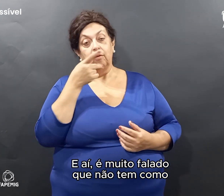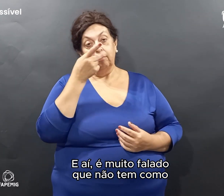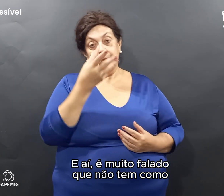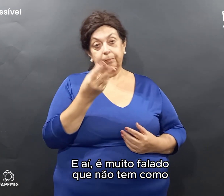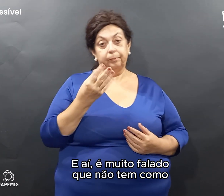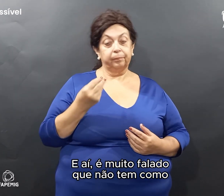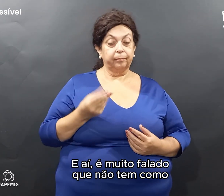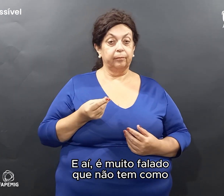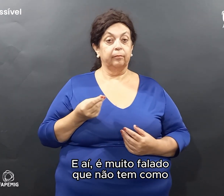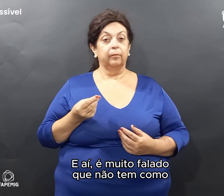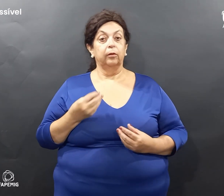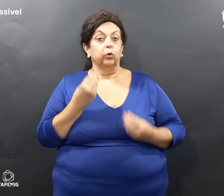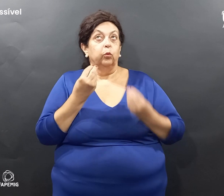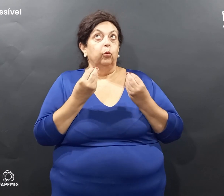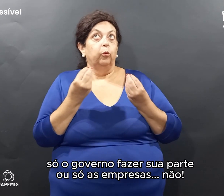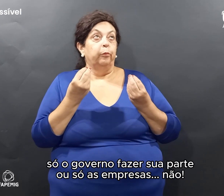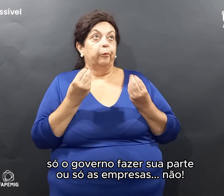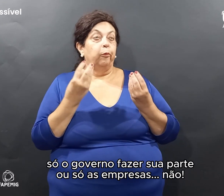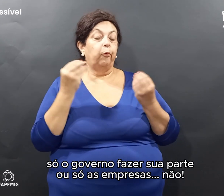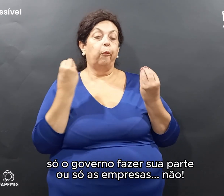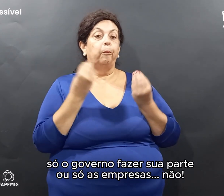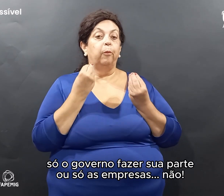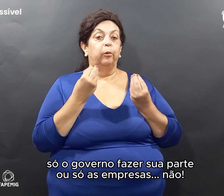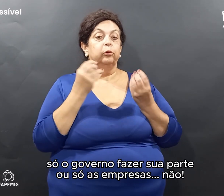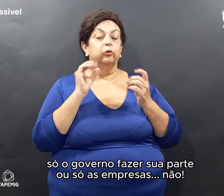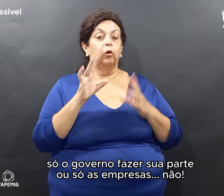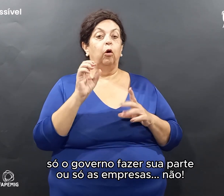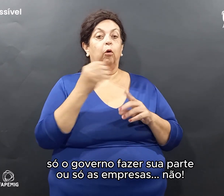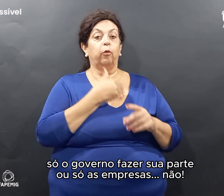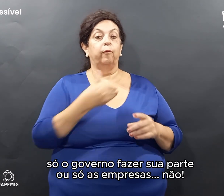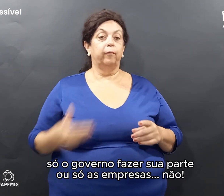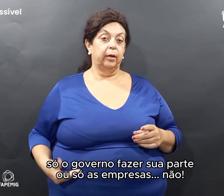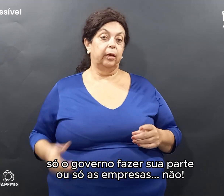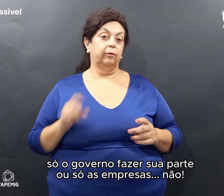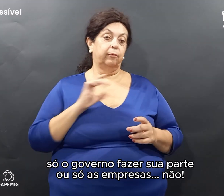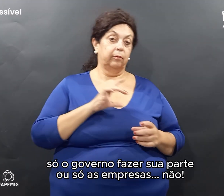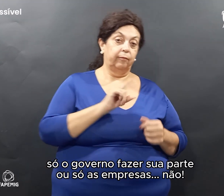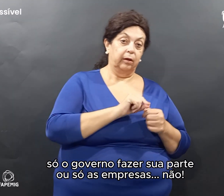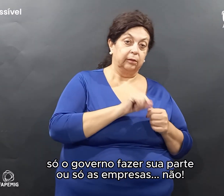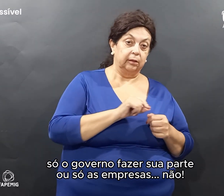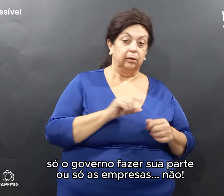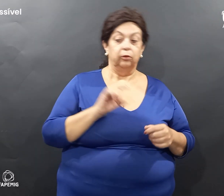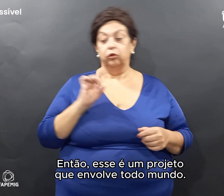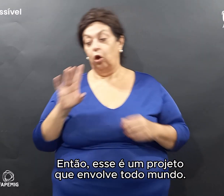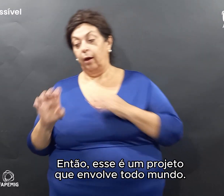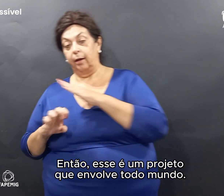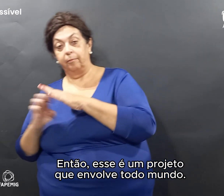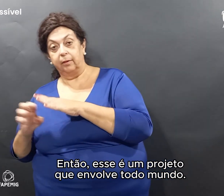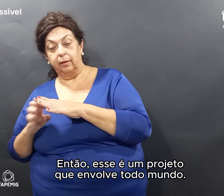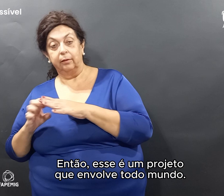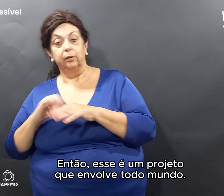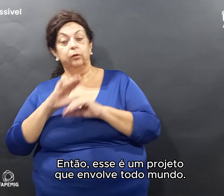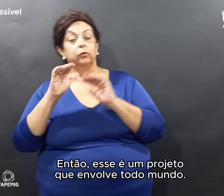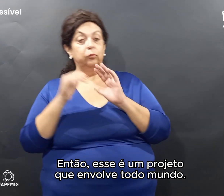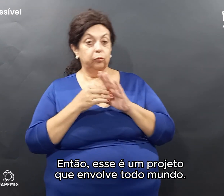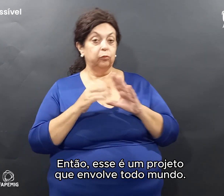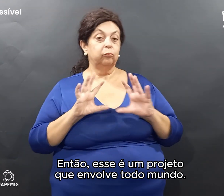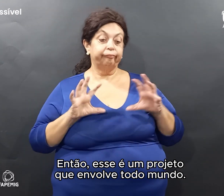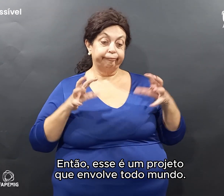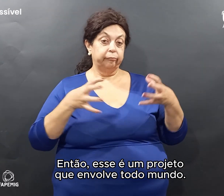não tem como só o governo fazer sua parte ou só as empresas, não. Então, esse é um projeto